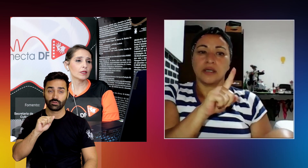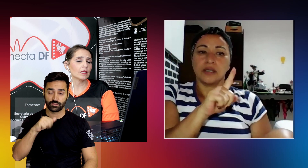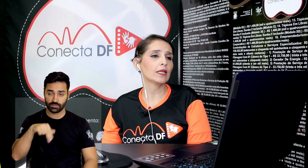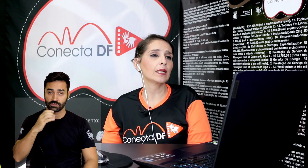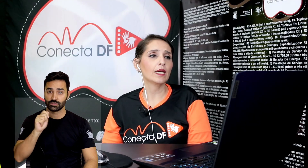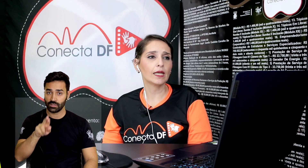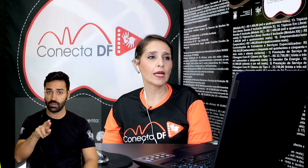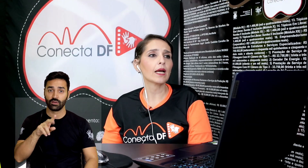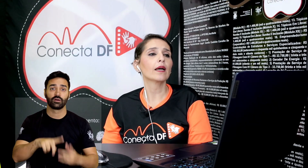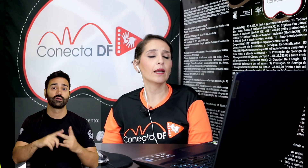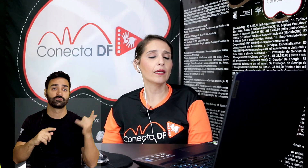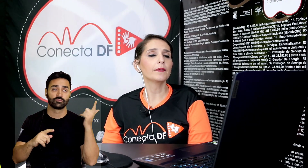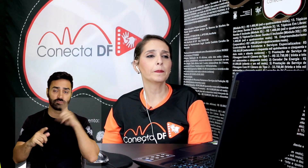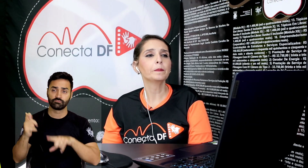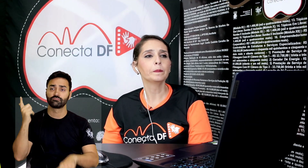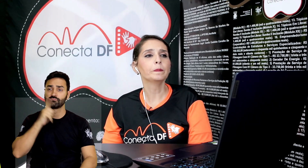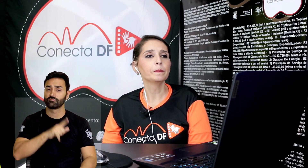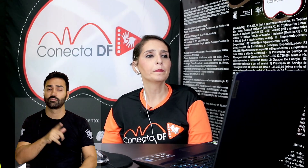Alcançar, conseguir, né? ganhar.